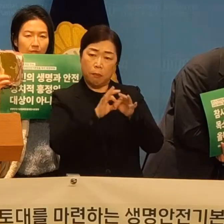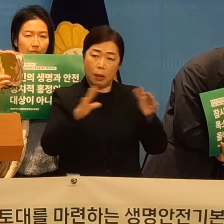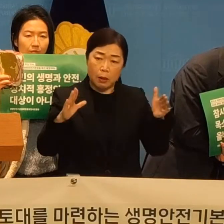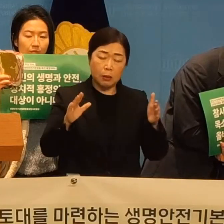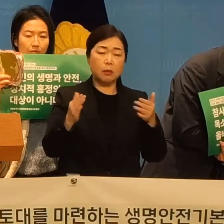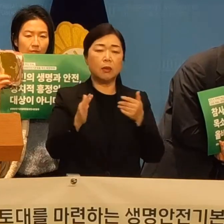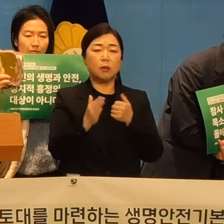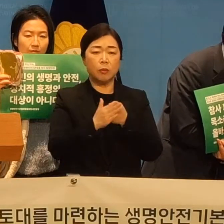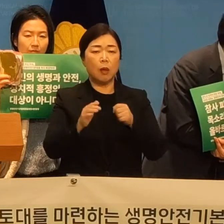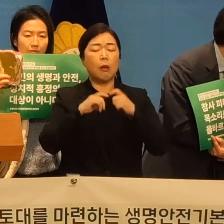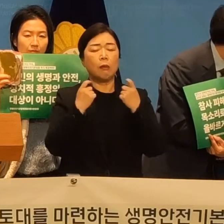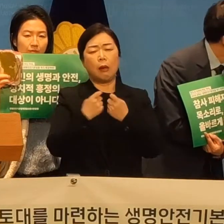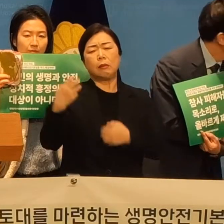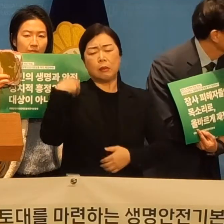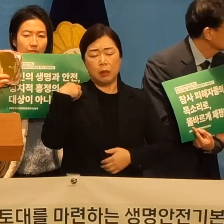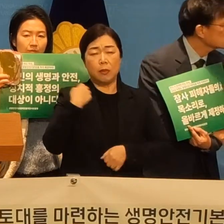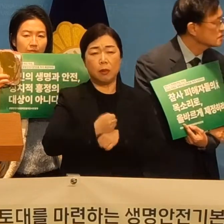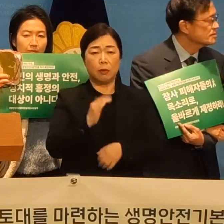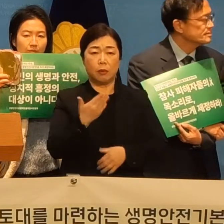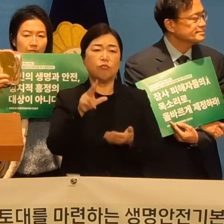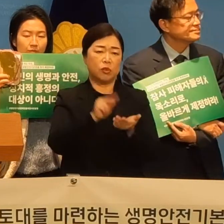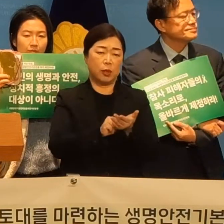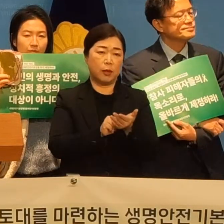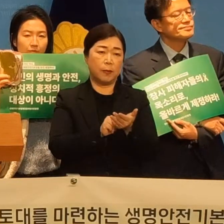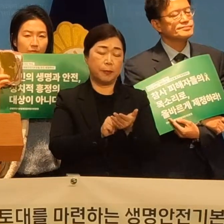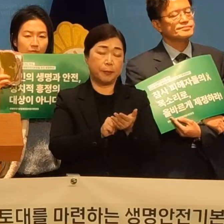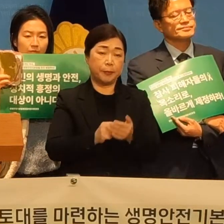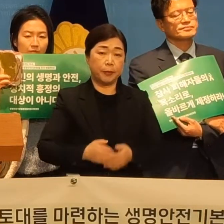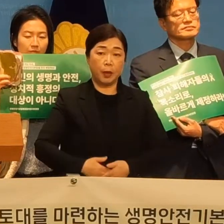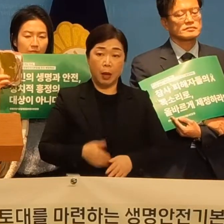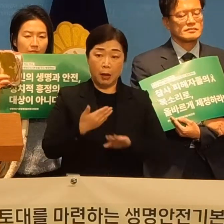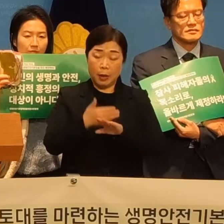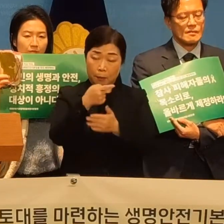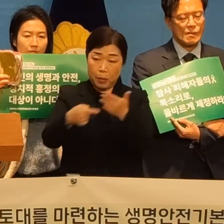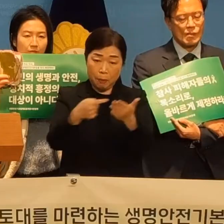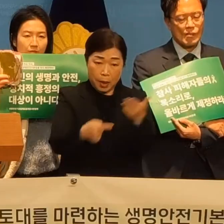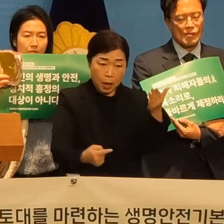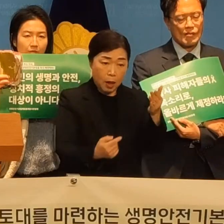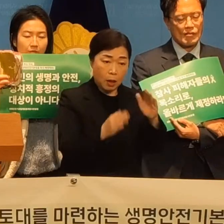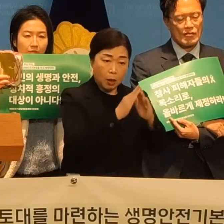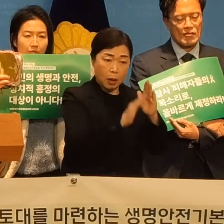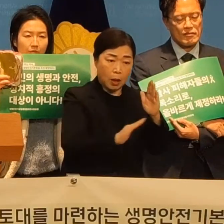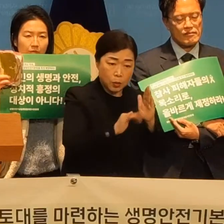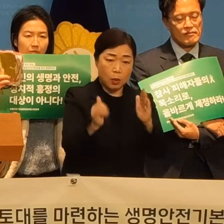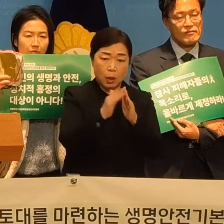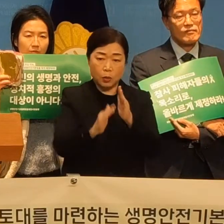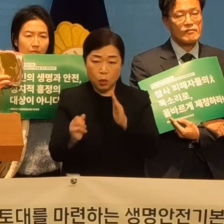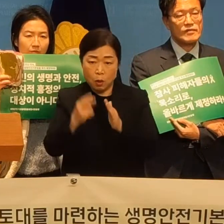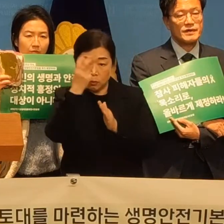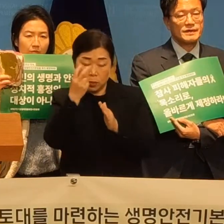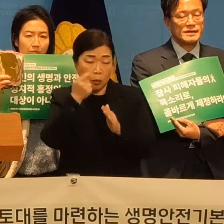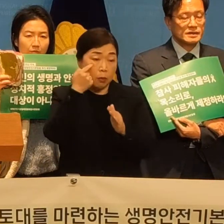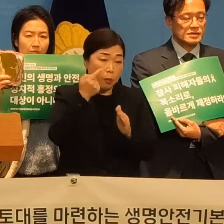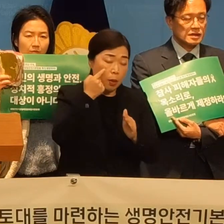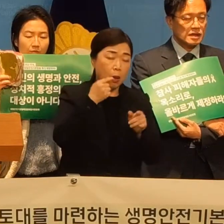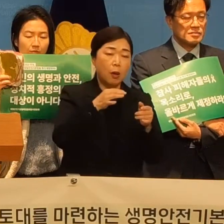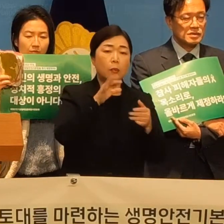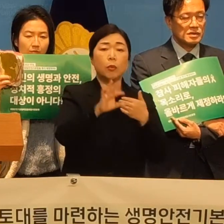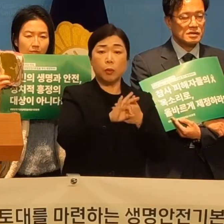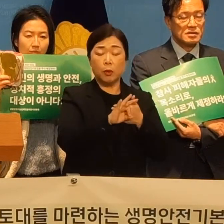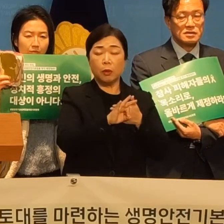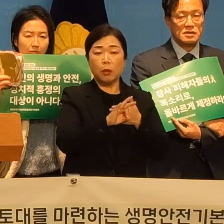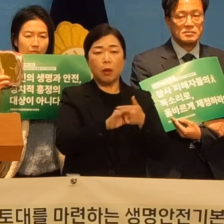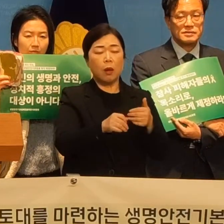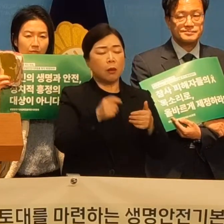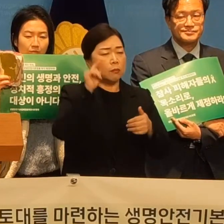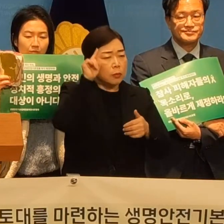해결해야 했습니다. 이와 같은 문제를 겪은 다른 산재 유가족이 또 다른 산재 유가족의